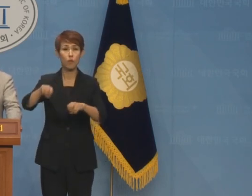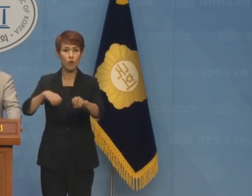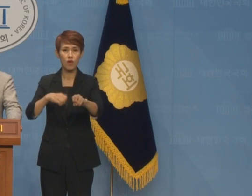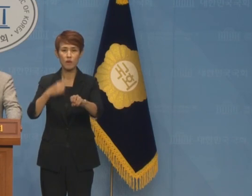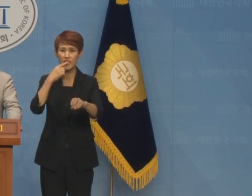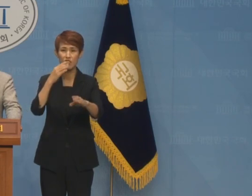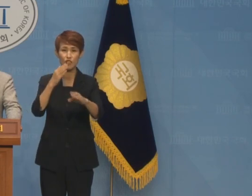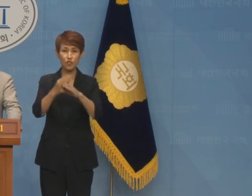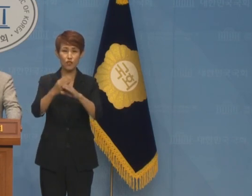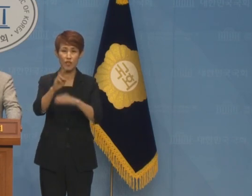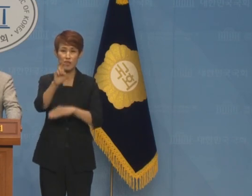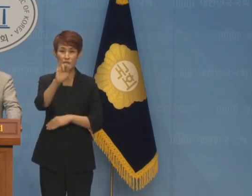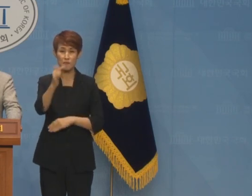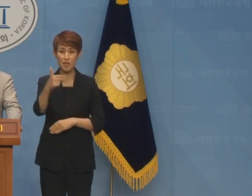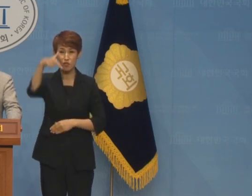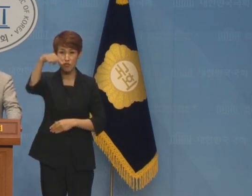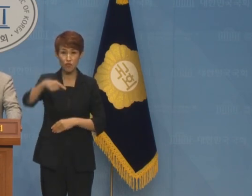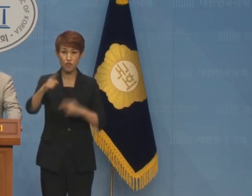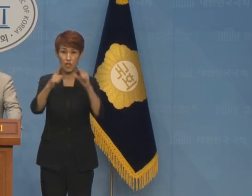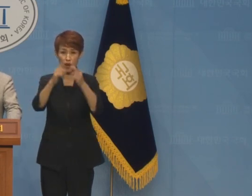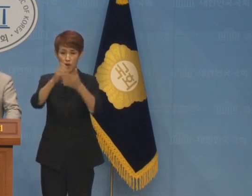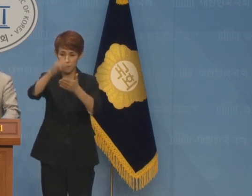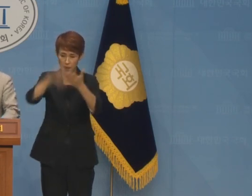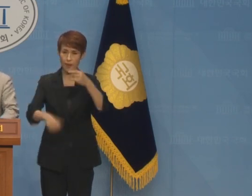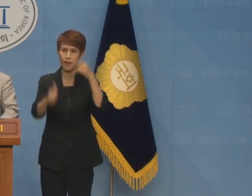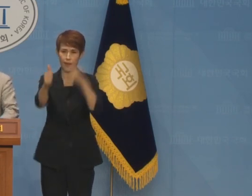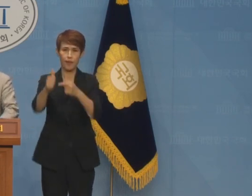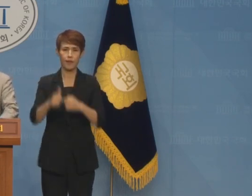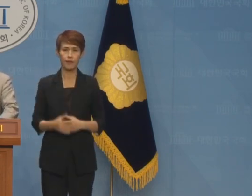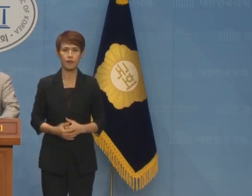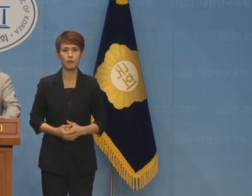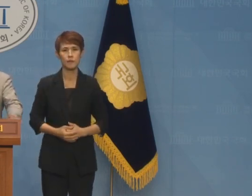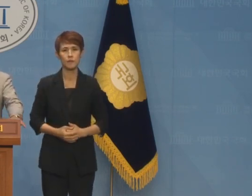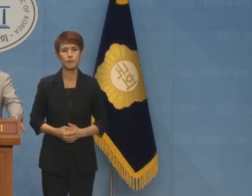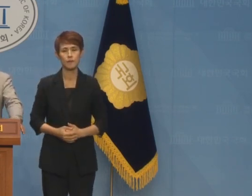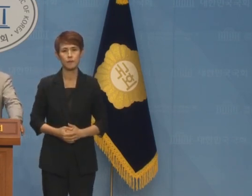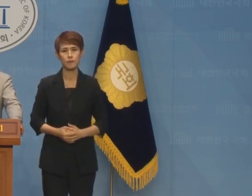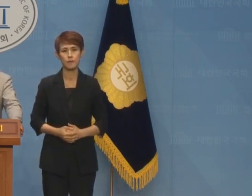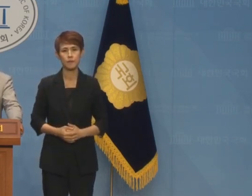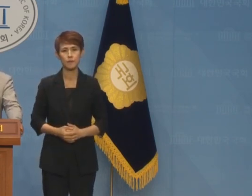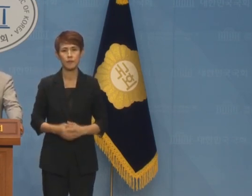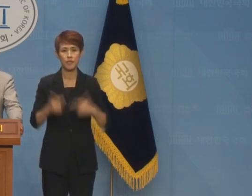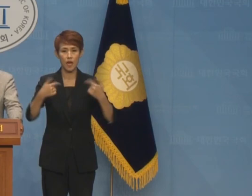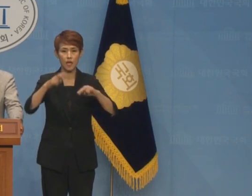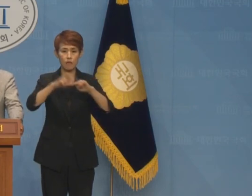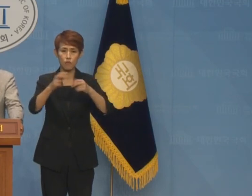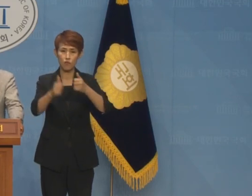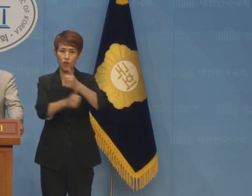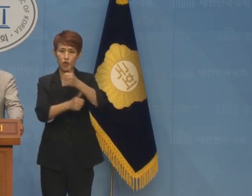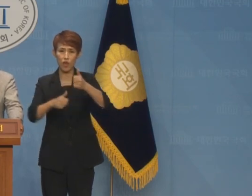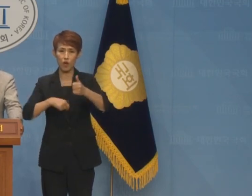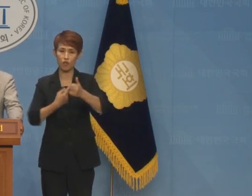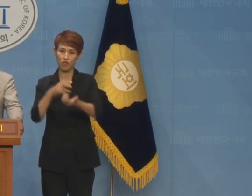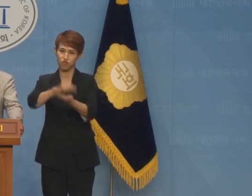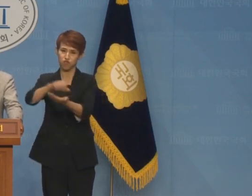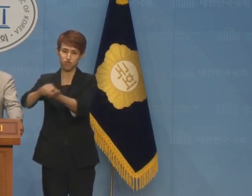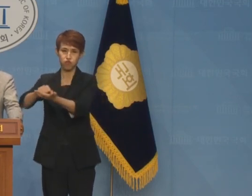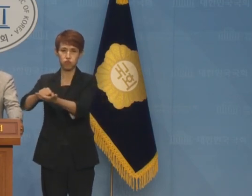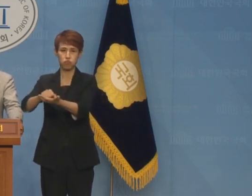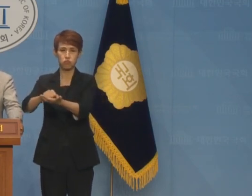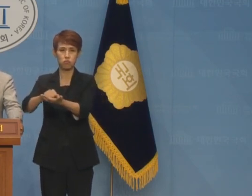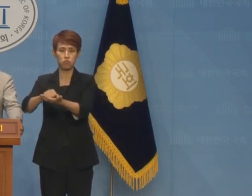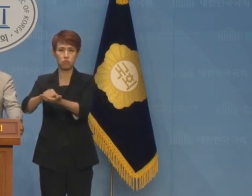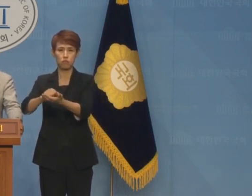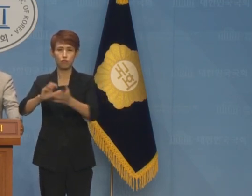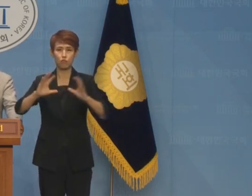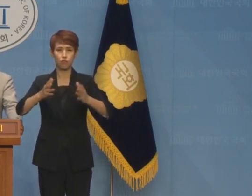민주라는 단어를 빼셔야 될 겁니다 상임의 독식으로 국회 출입구를 사실상